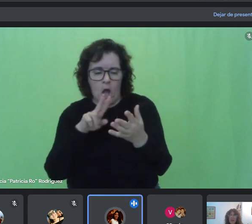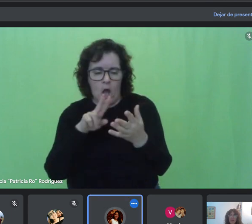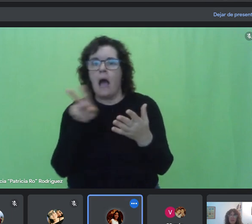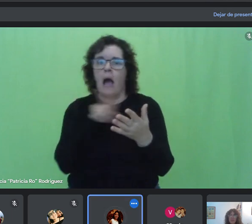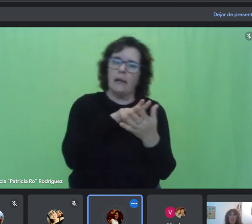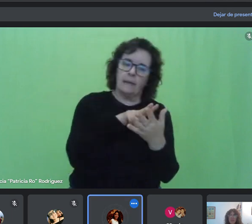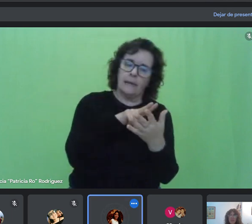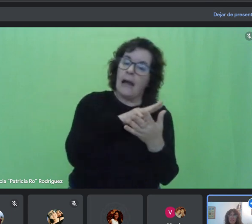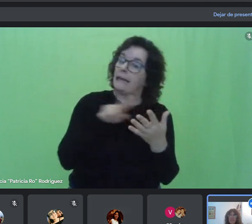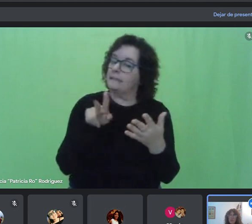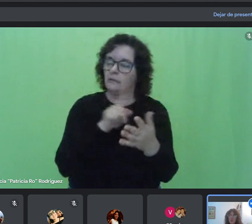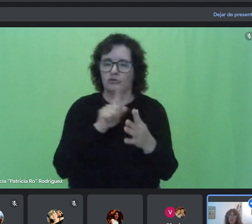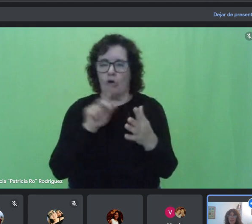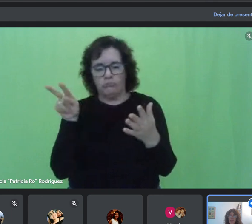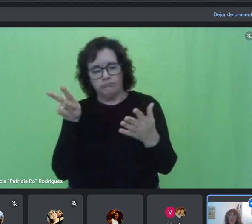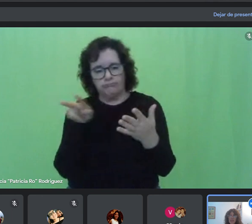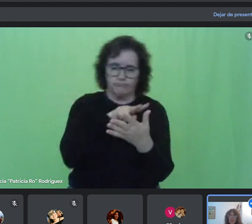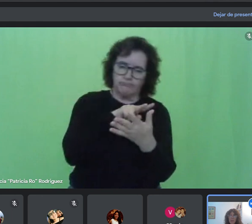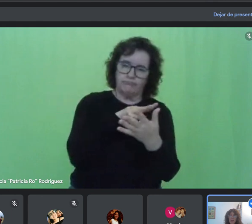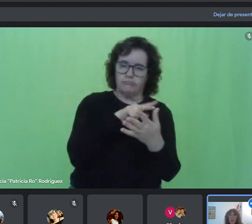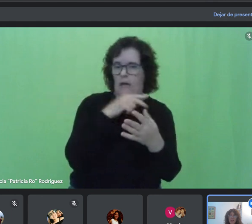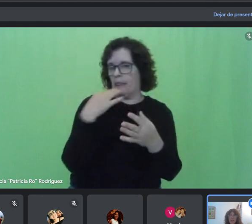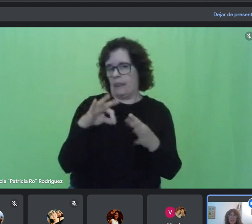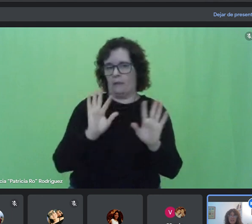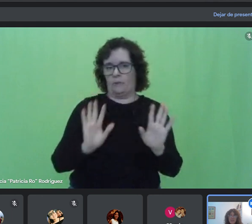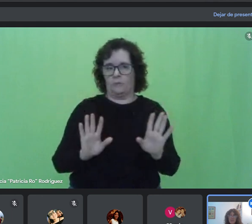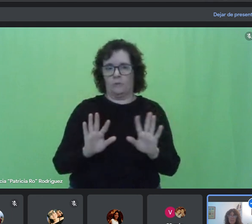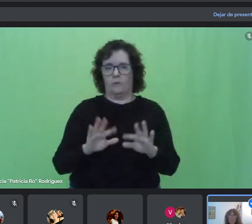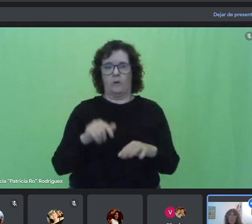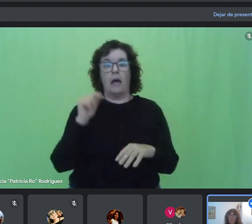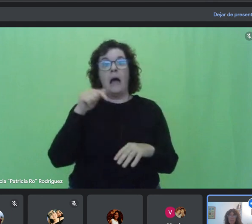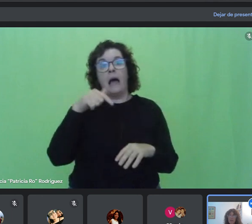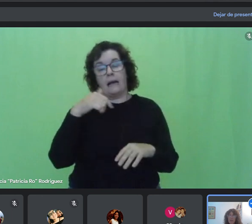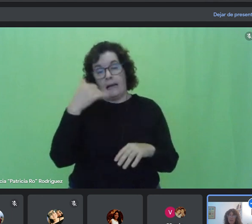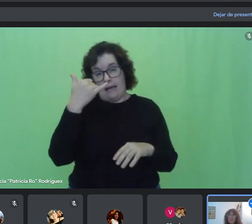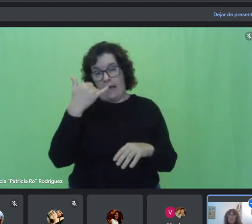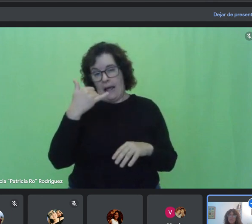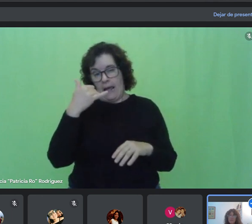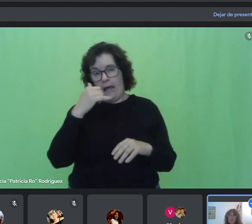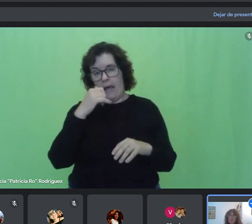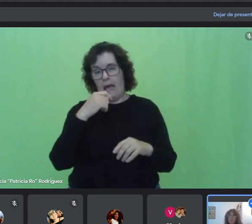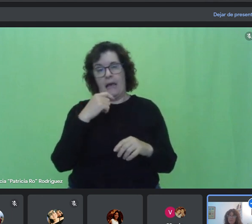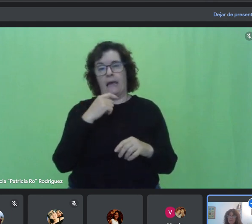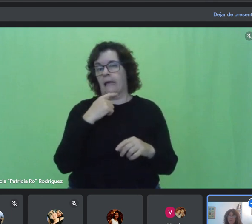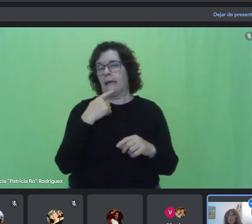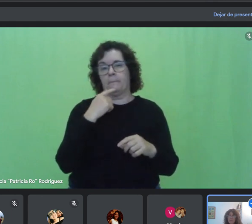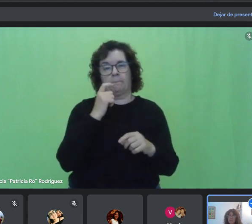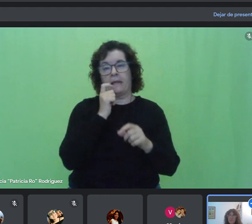Bien, entonces acá tenemos las respuestas.